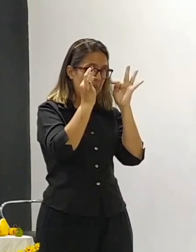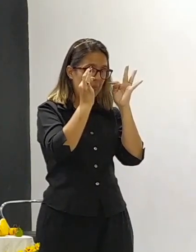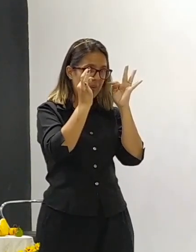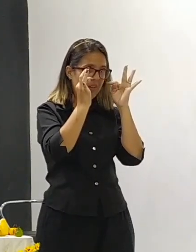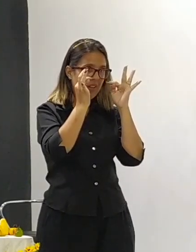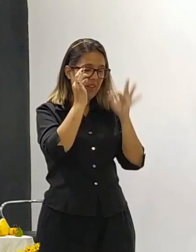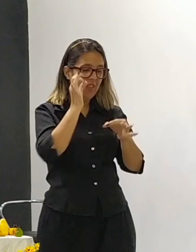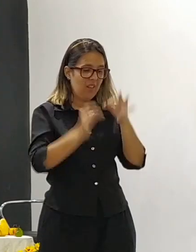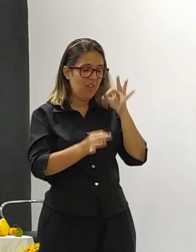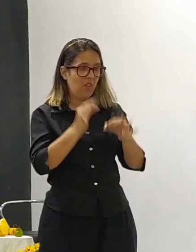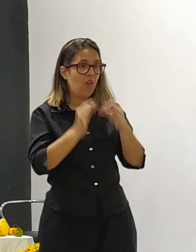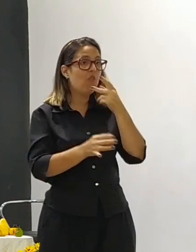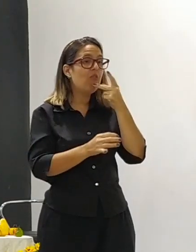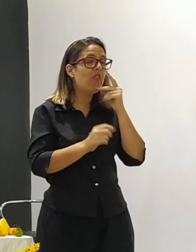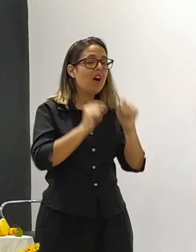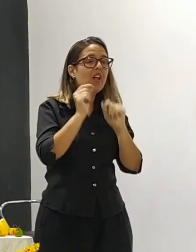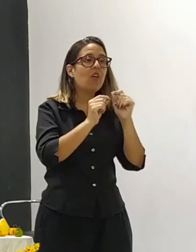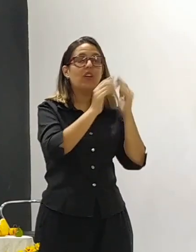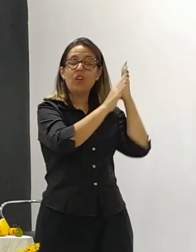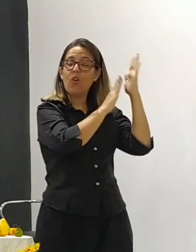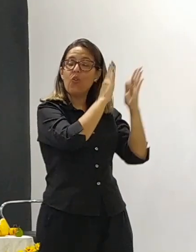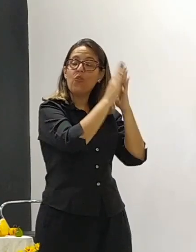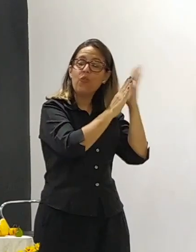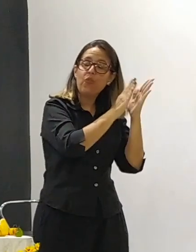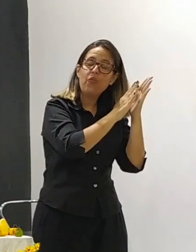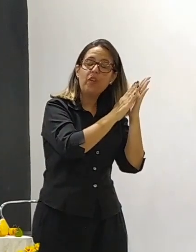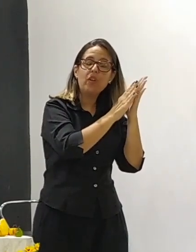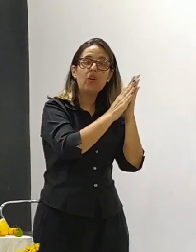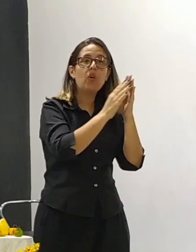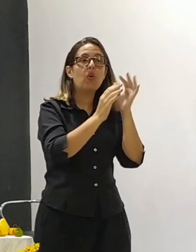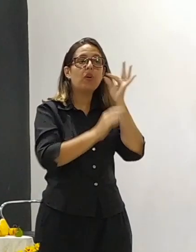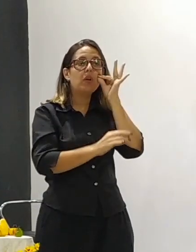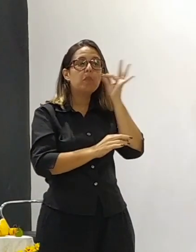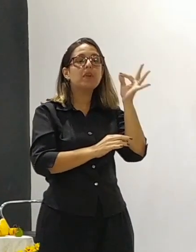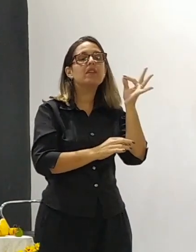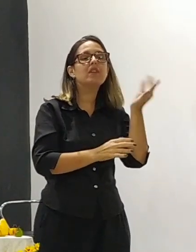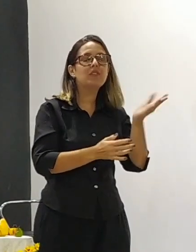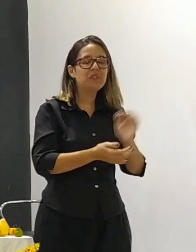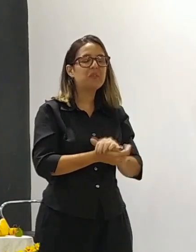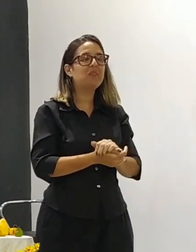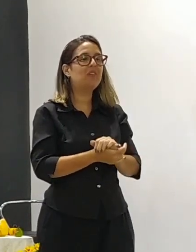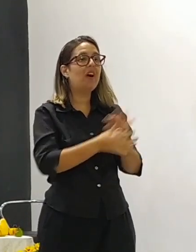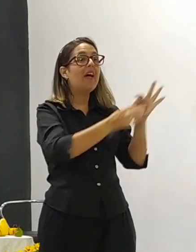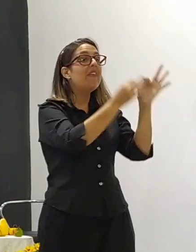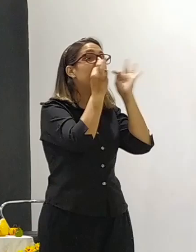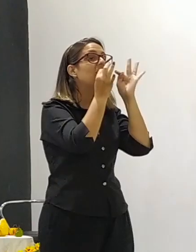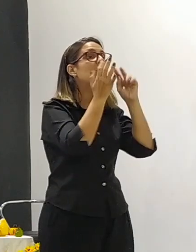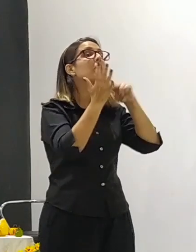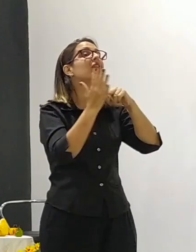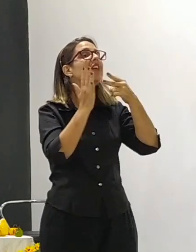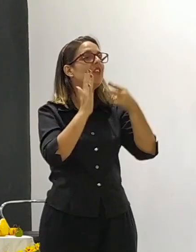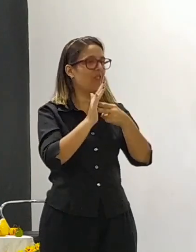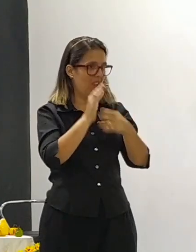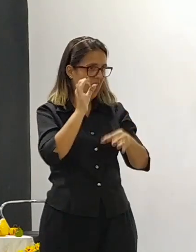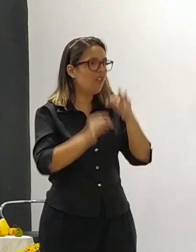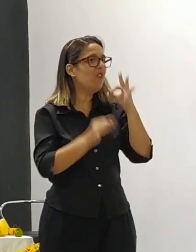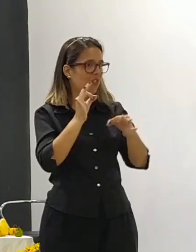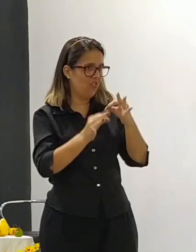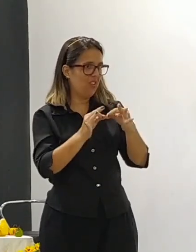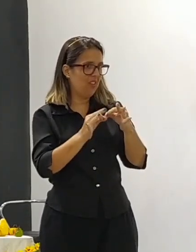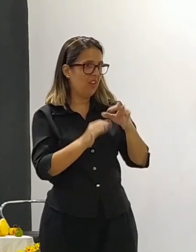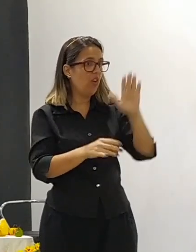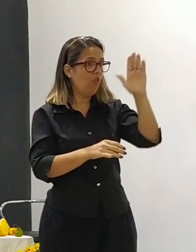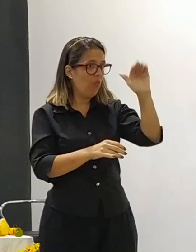viu, daquilo que ouviu, não é isso? Daquilo que ela presenciou. A testemunha é para isso. E você foi chamado e